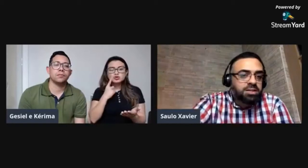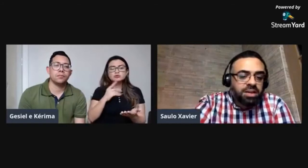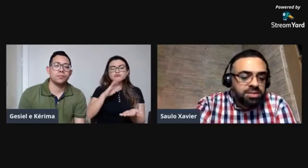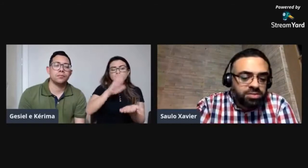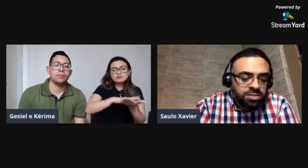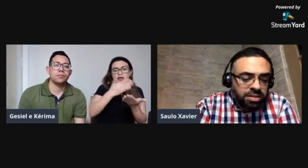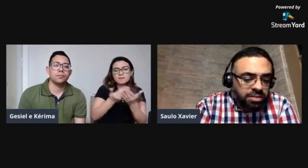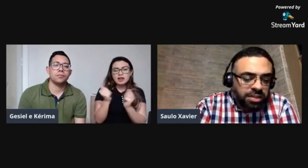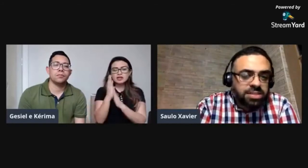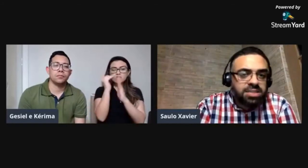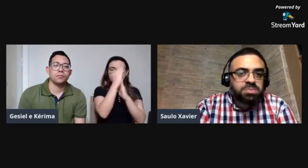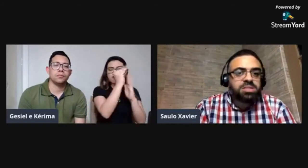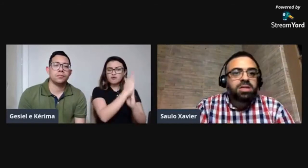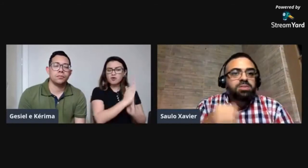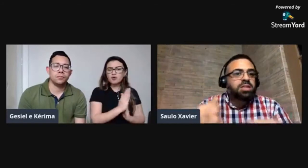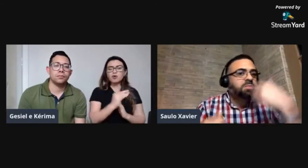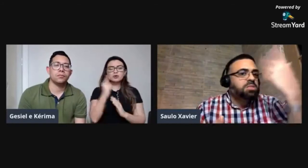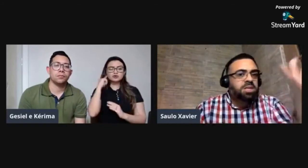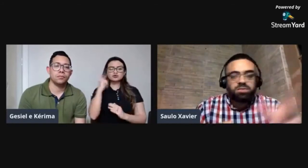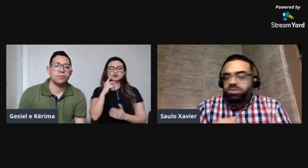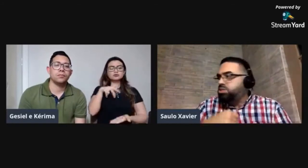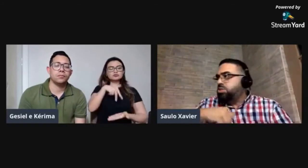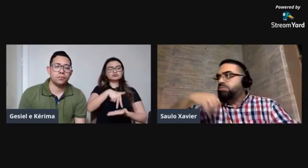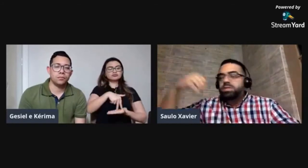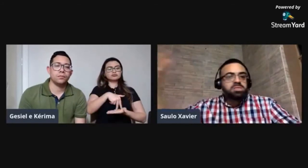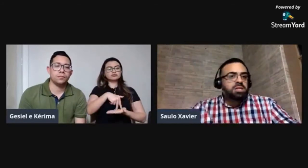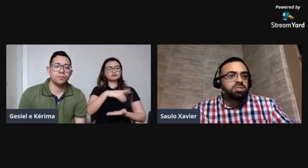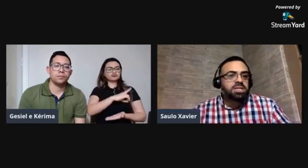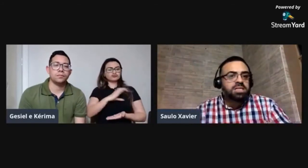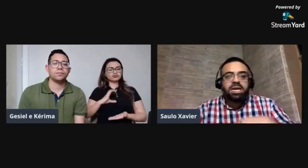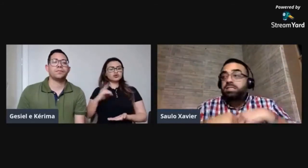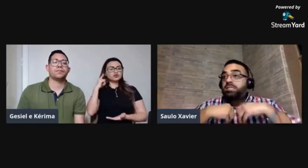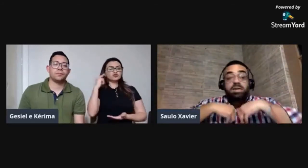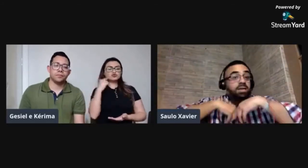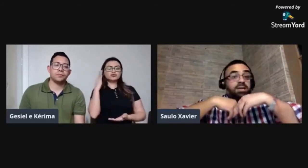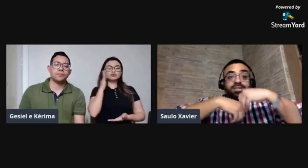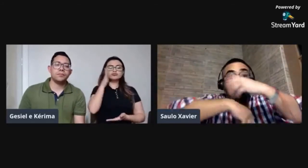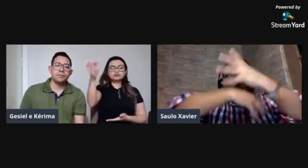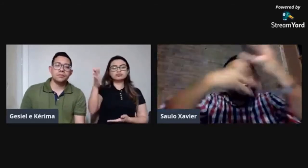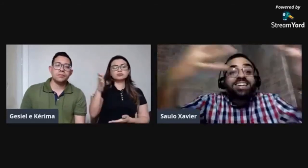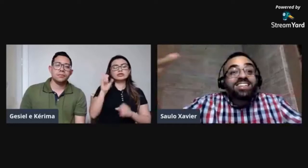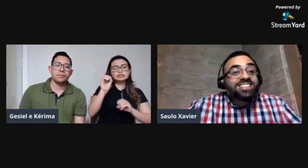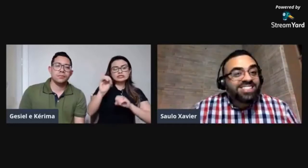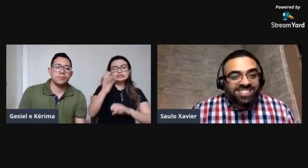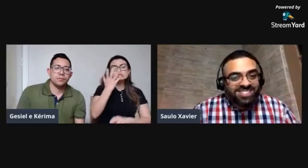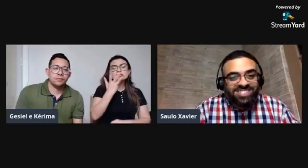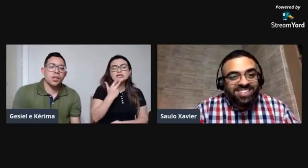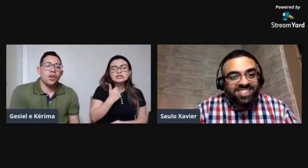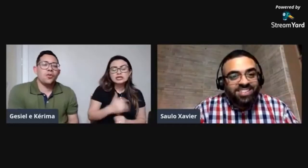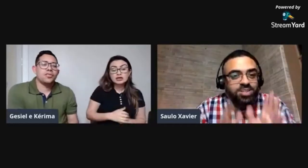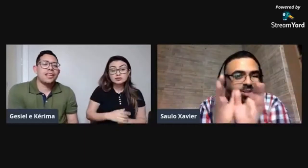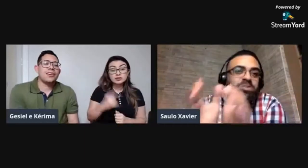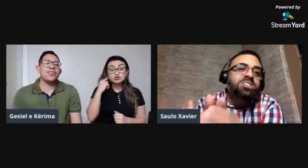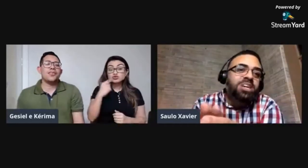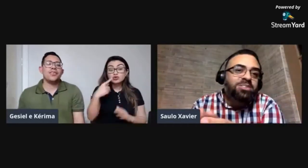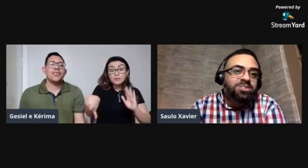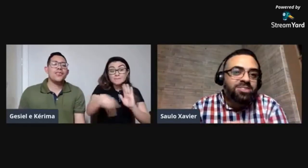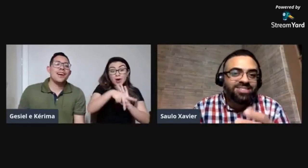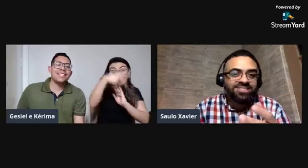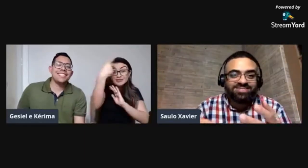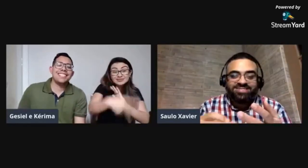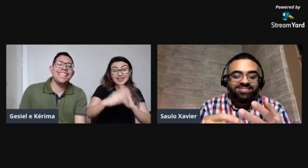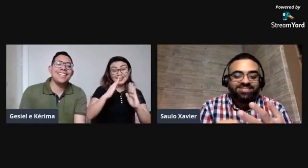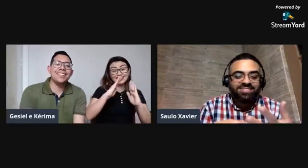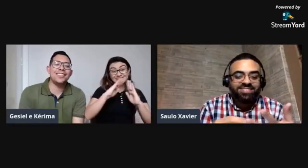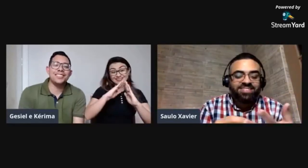surdo está na recepção, está no Ministério Infantil, está no Ministério de Casais. Surdo é da igreja. Não é só do Ministério.